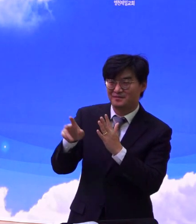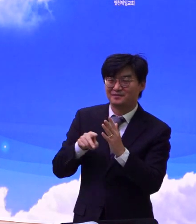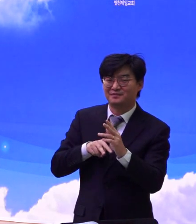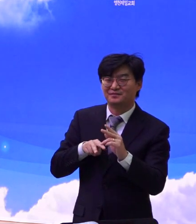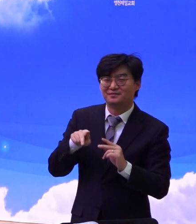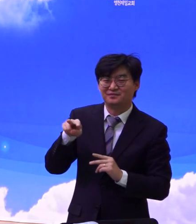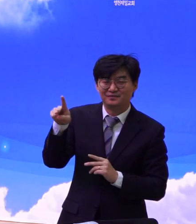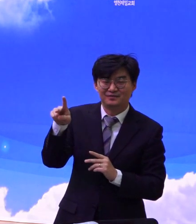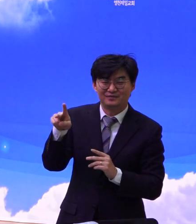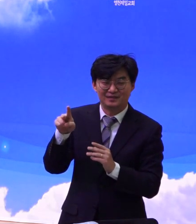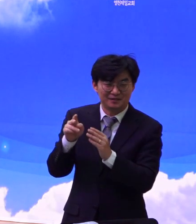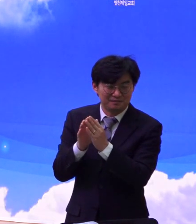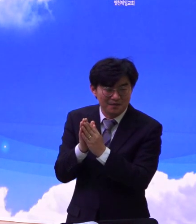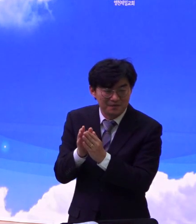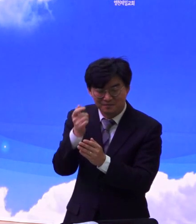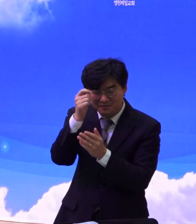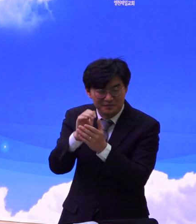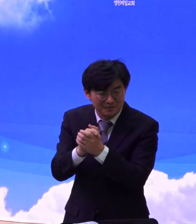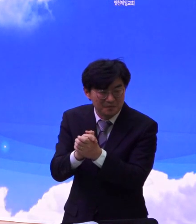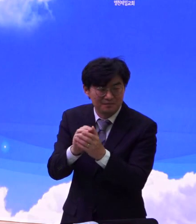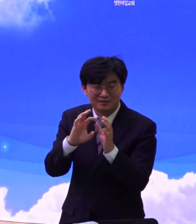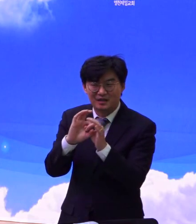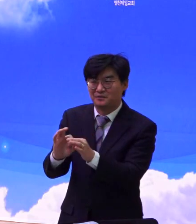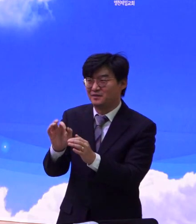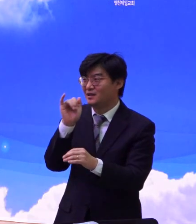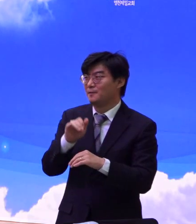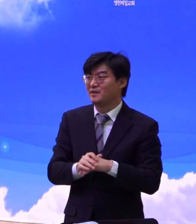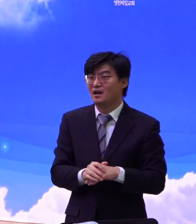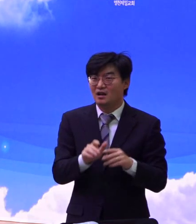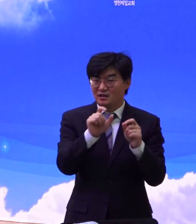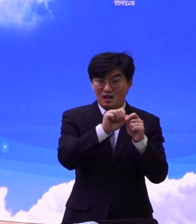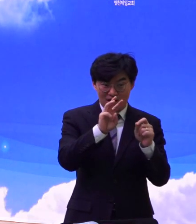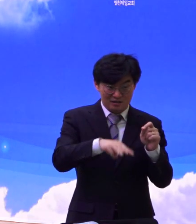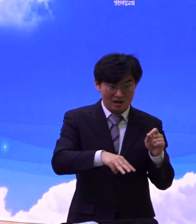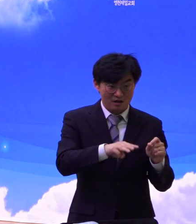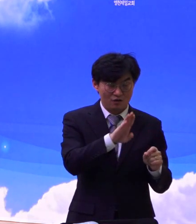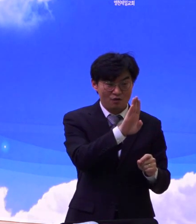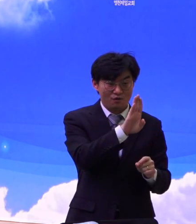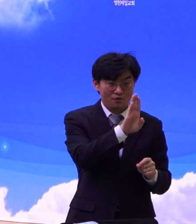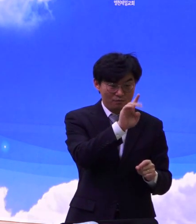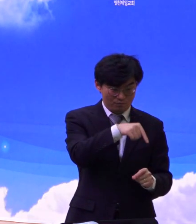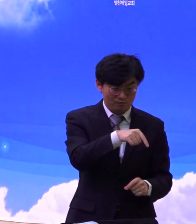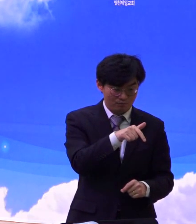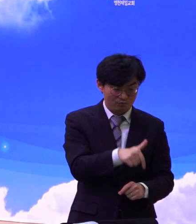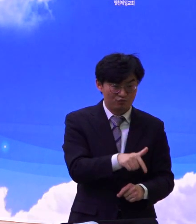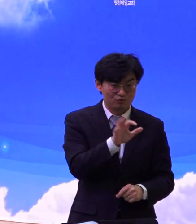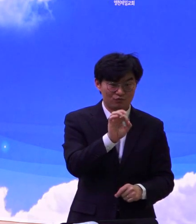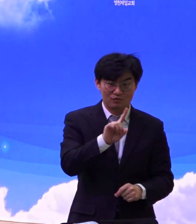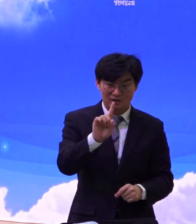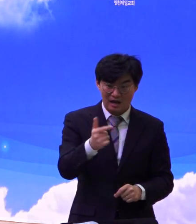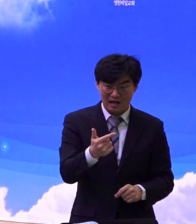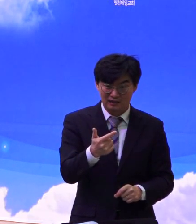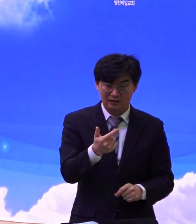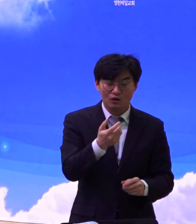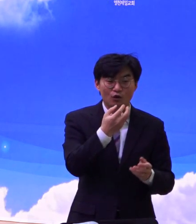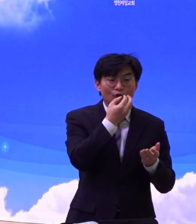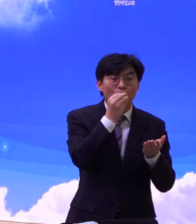올라갑니다. 우리 영천 부간에 가면 돌알매가 있다고 하더라고요. 저 여기도 아직 안